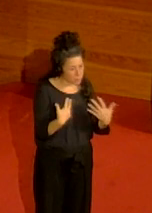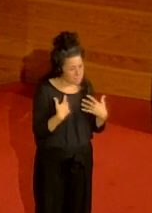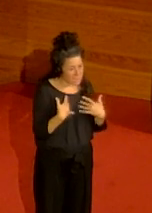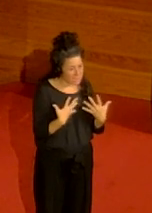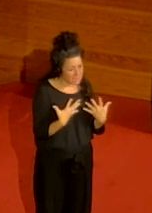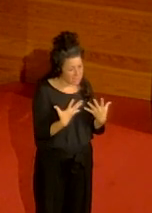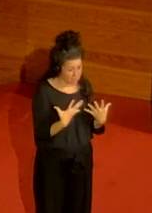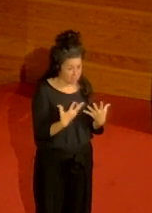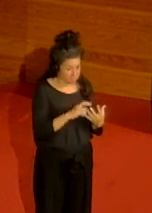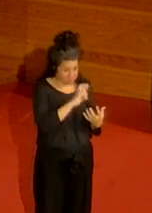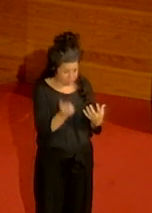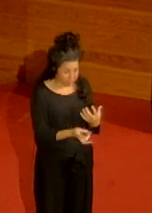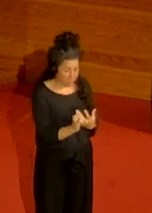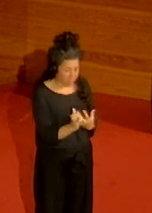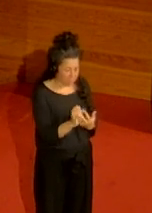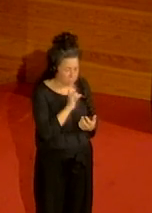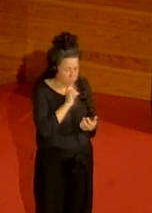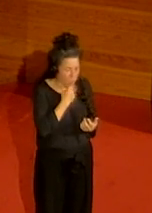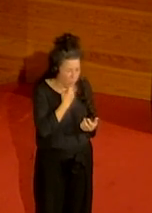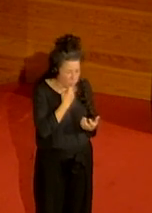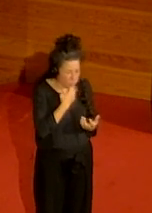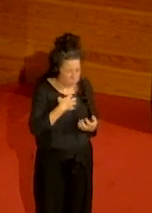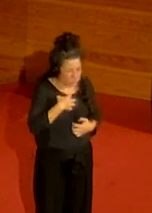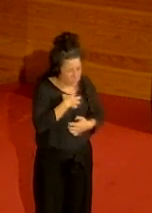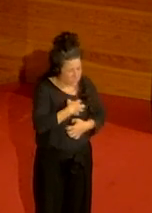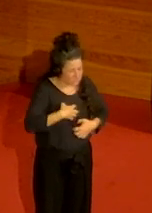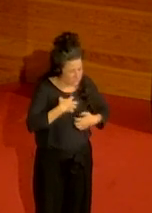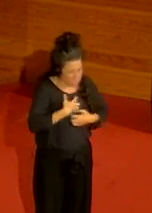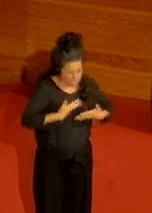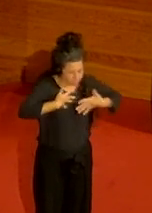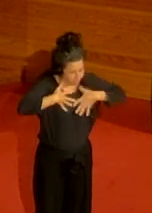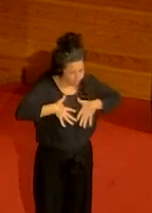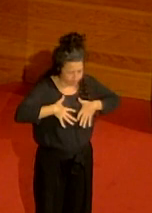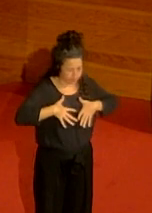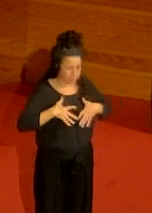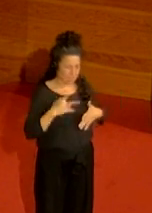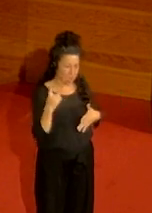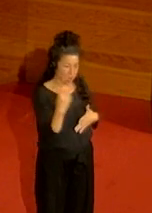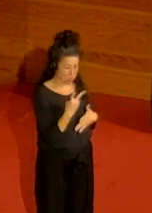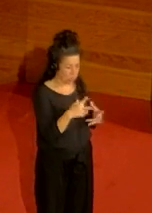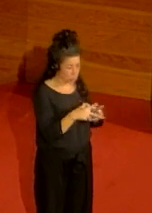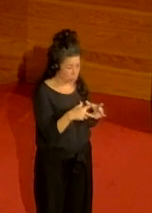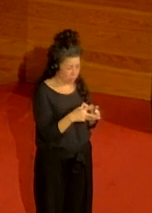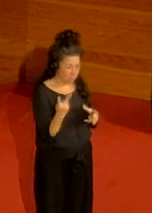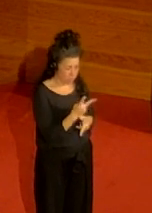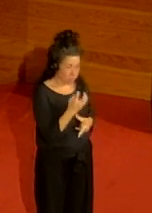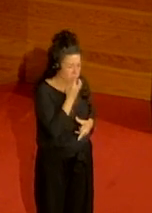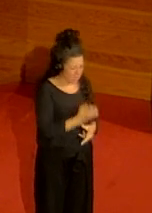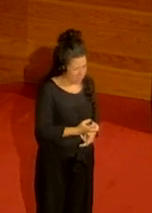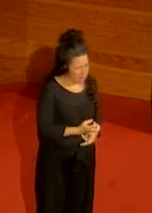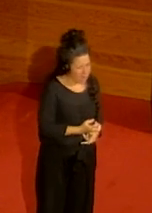ya el odio y el rencor está demasiado arraigado ya en los dos lados de la sociedad porque claro te dice